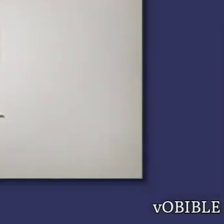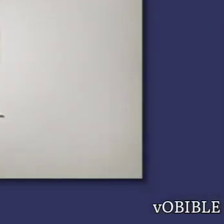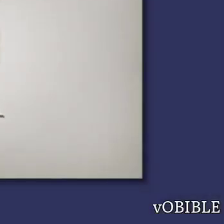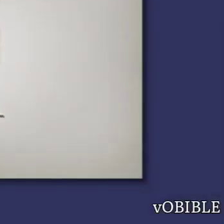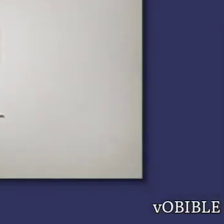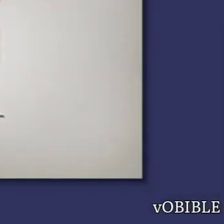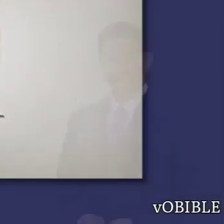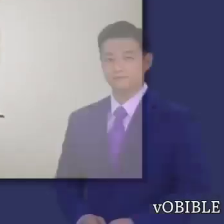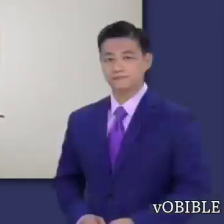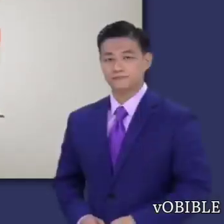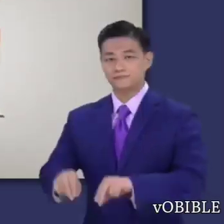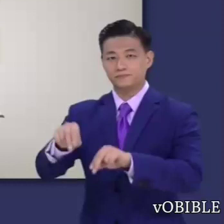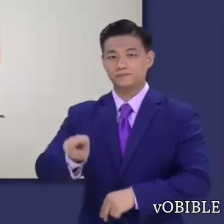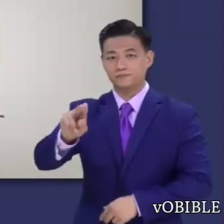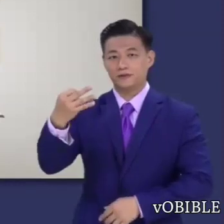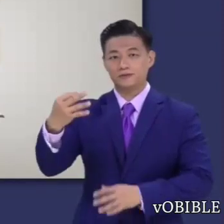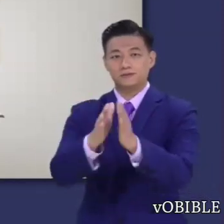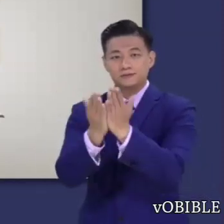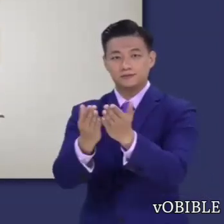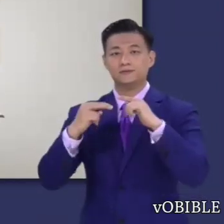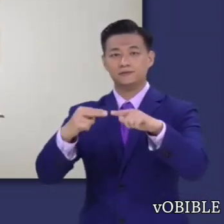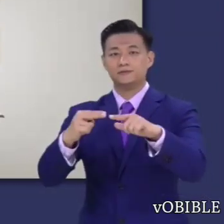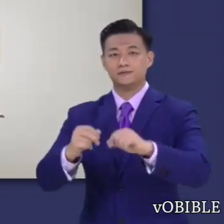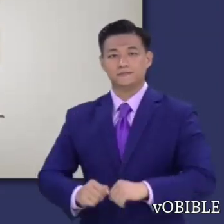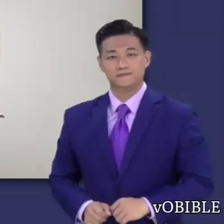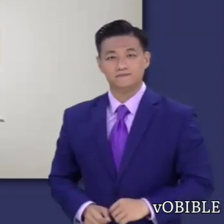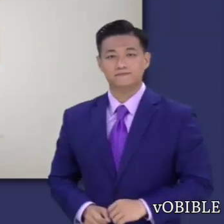约翰三书简介。